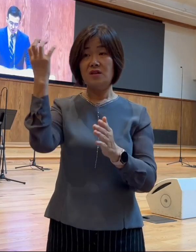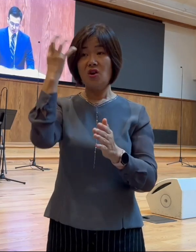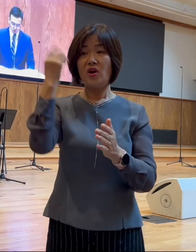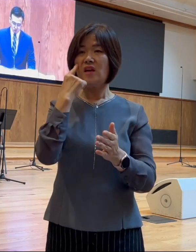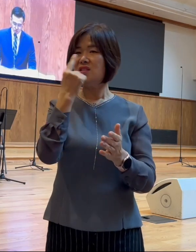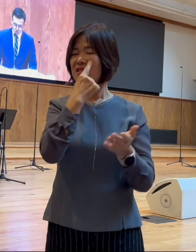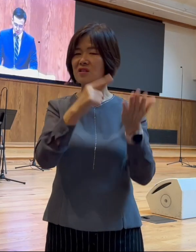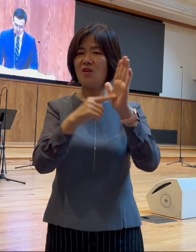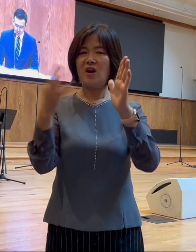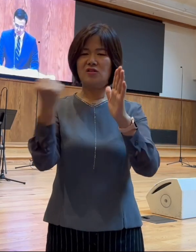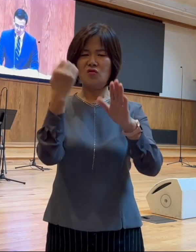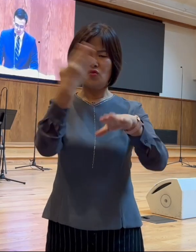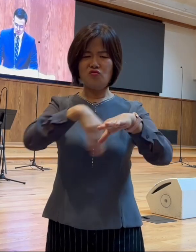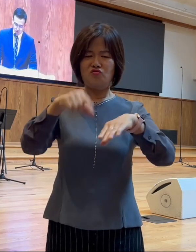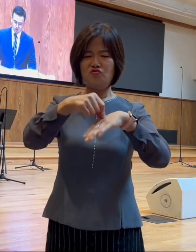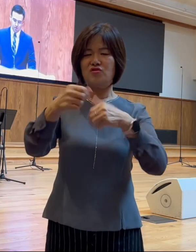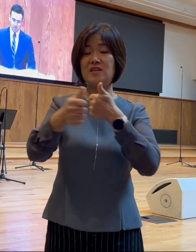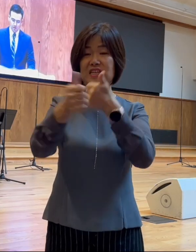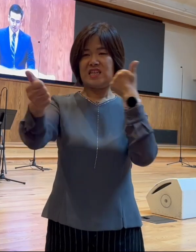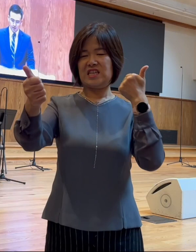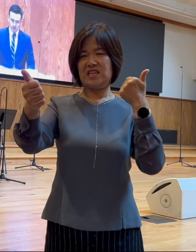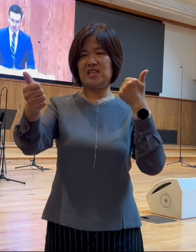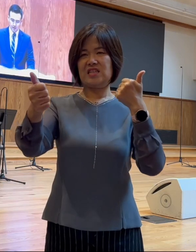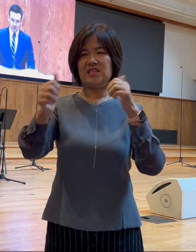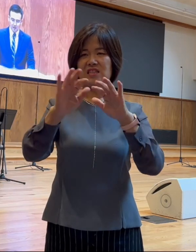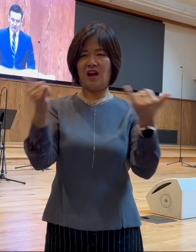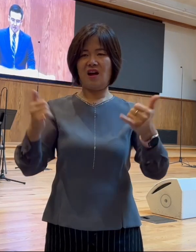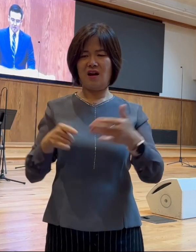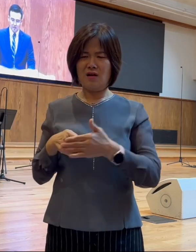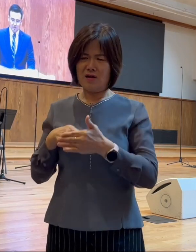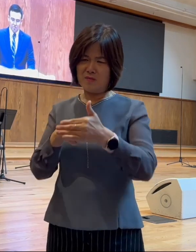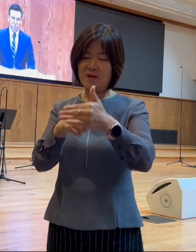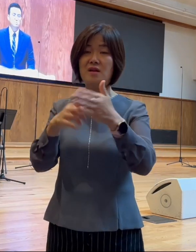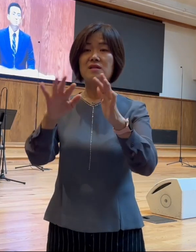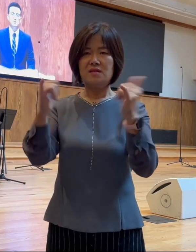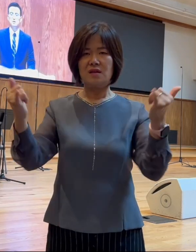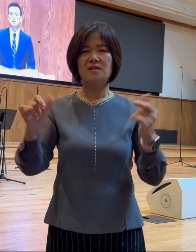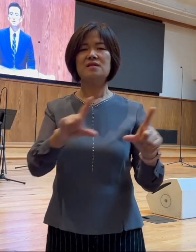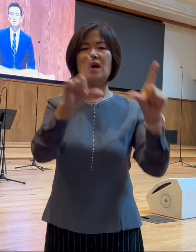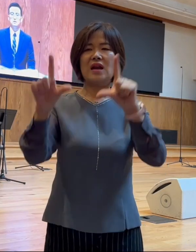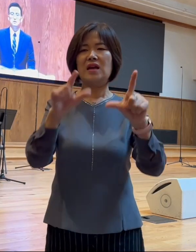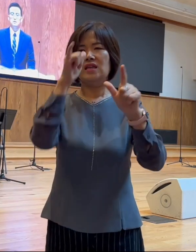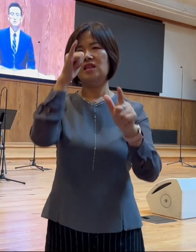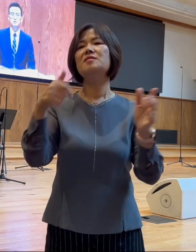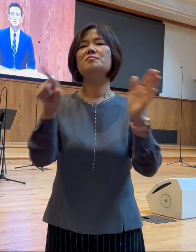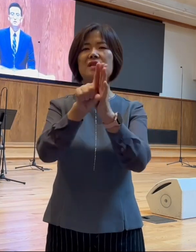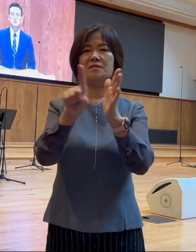증거를 가지고 육을 이기는 자가 되는 것, 이게 살아있는 믿음입니다.